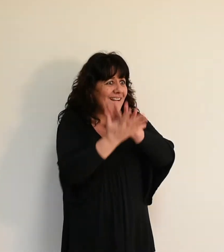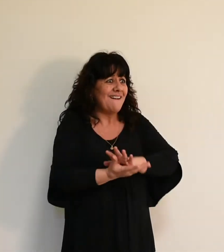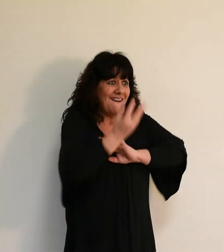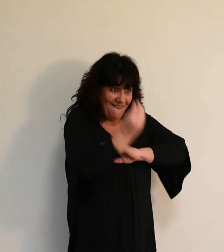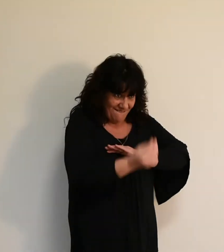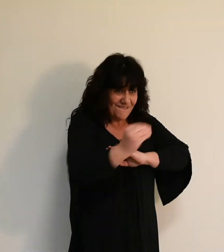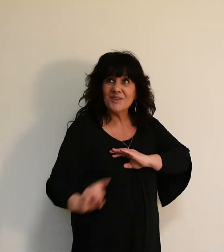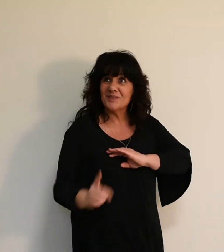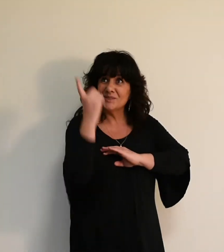le sommes.